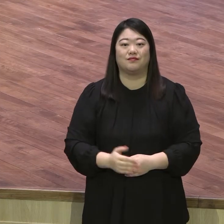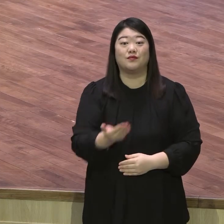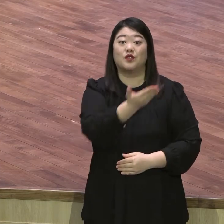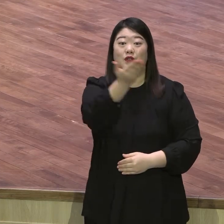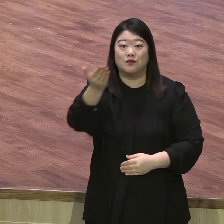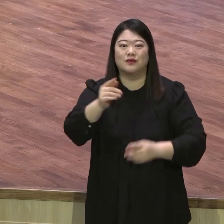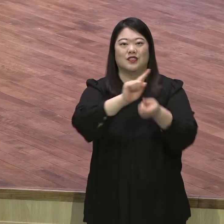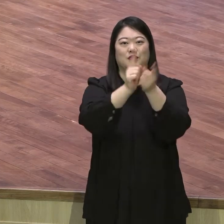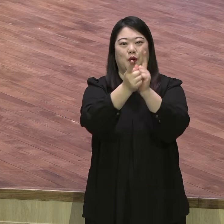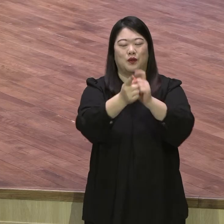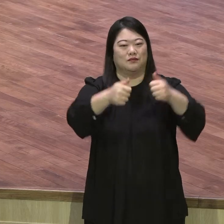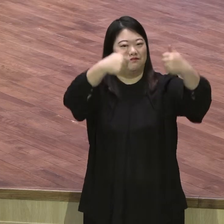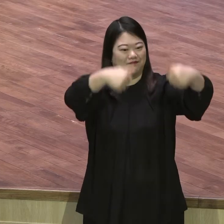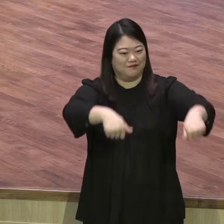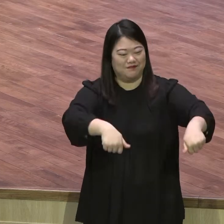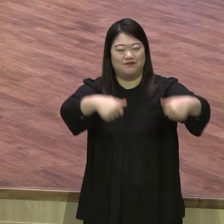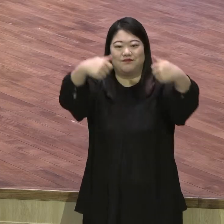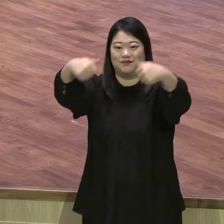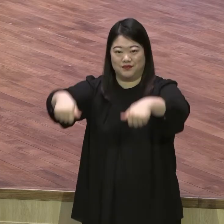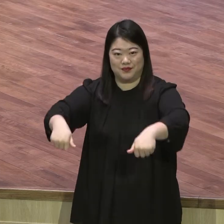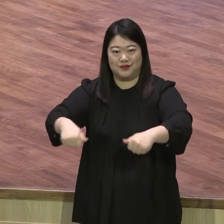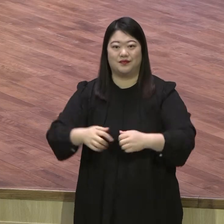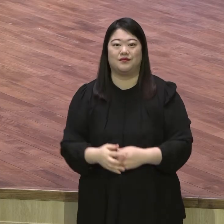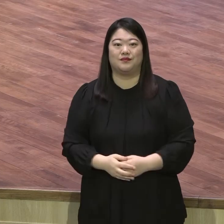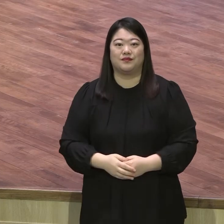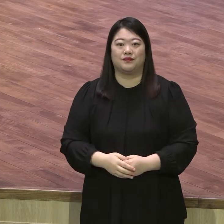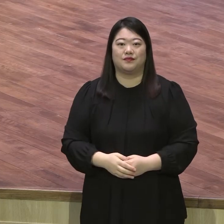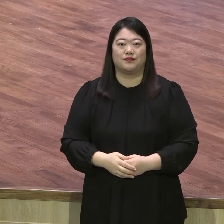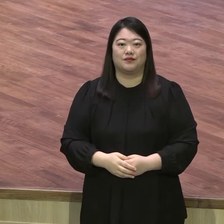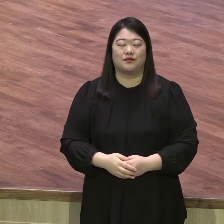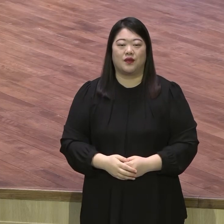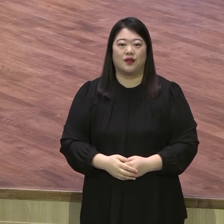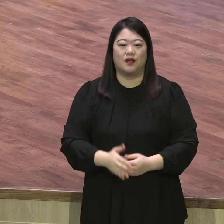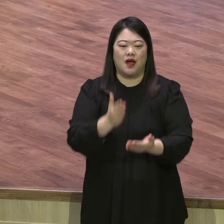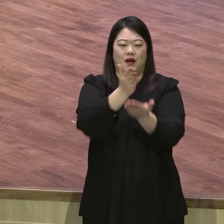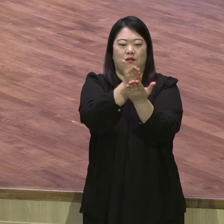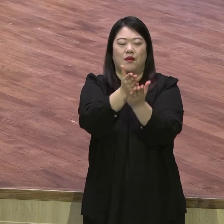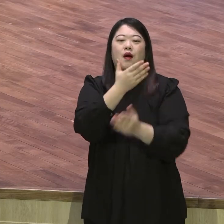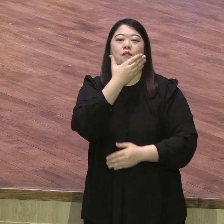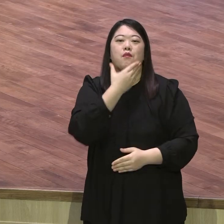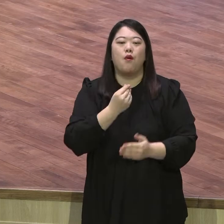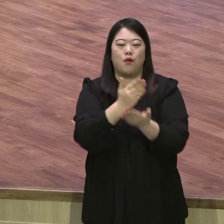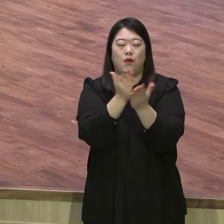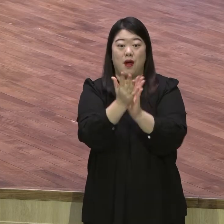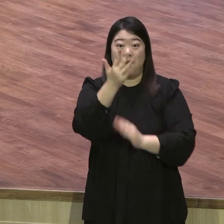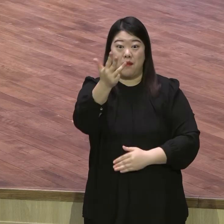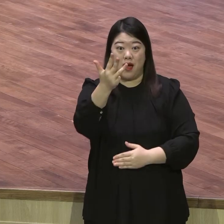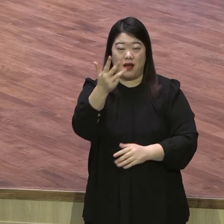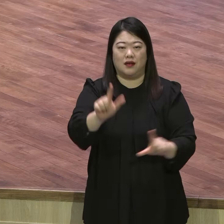또 해외 성도들 같이 서로 다 인사합시다. 여덟 가지 팔복을 누립시다.